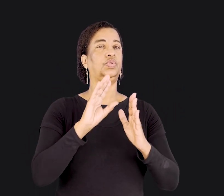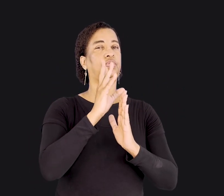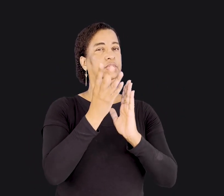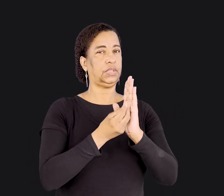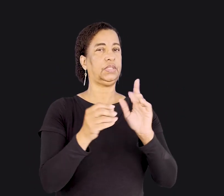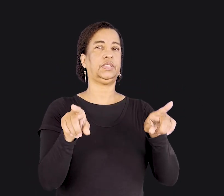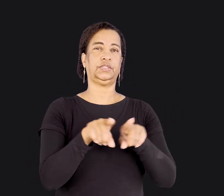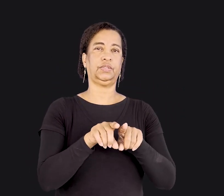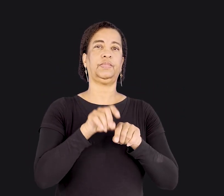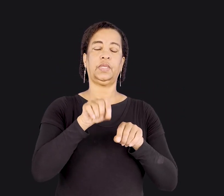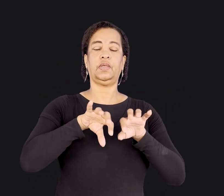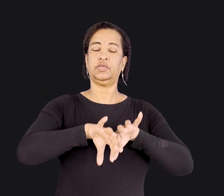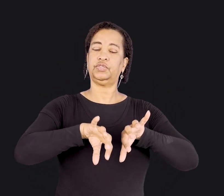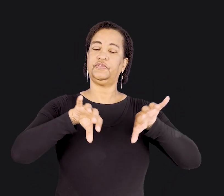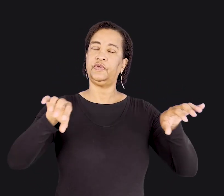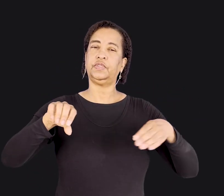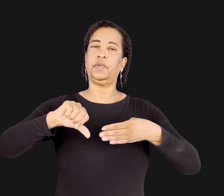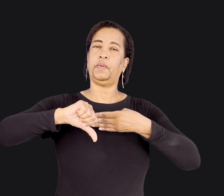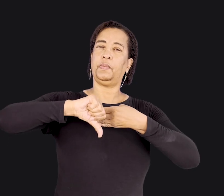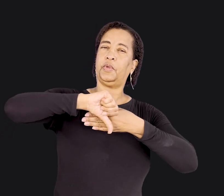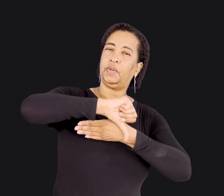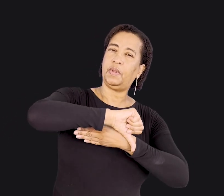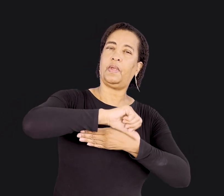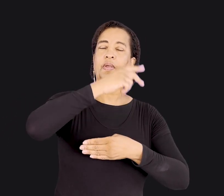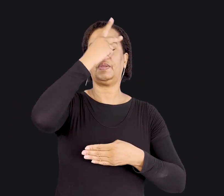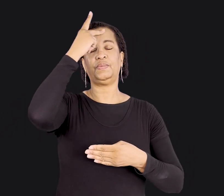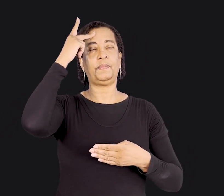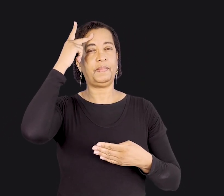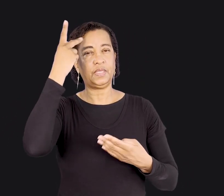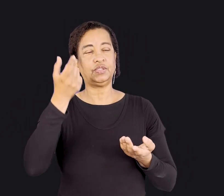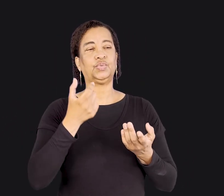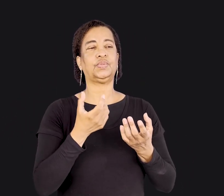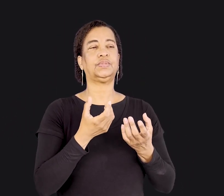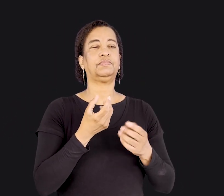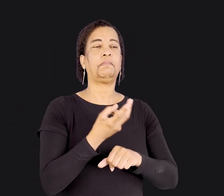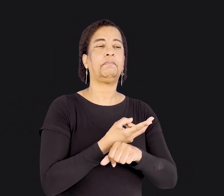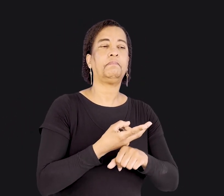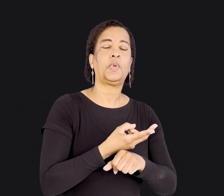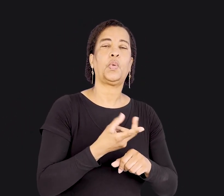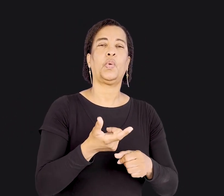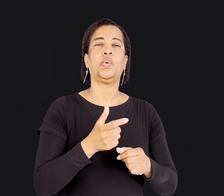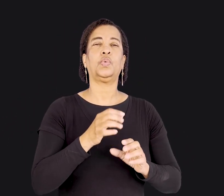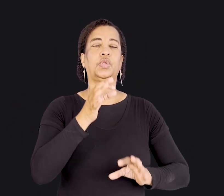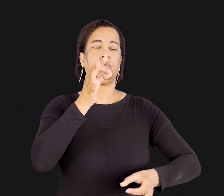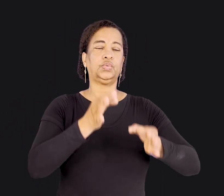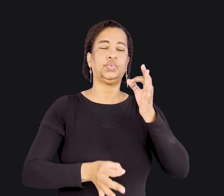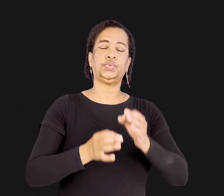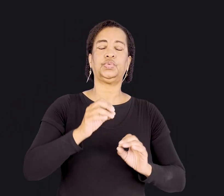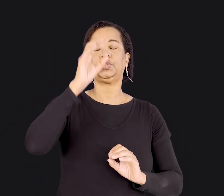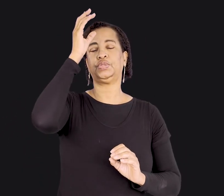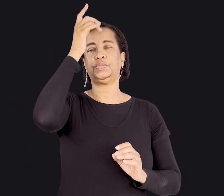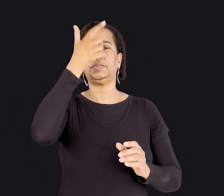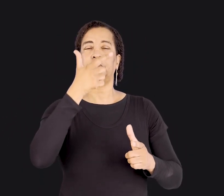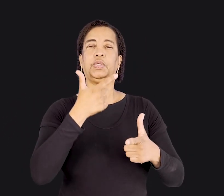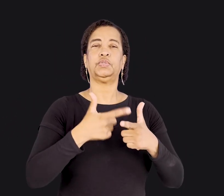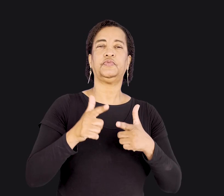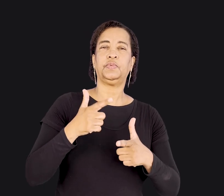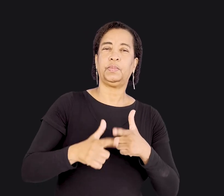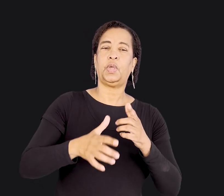são divisões, a imoralidade, membros da igreja recorrendo à justiça para resolver seus impasses, dúvidas